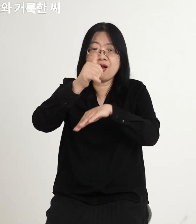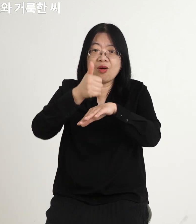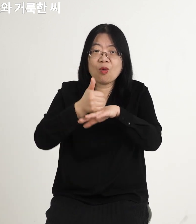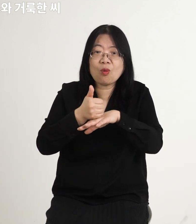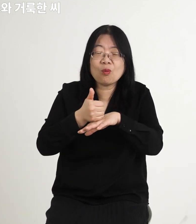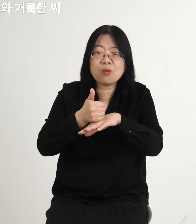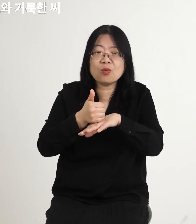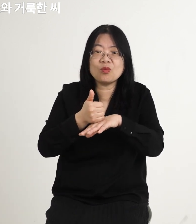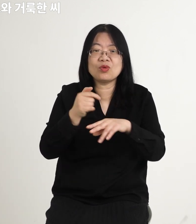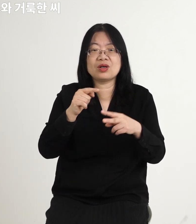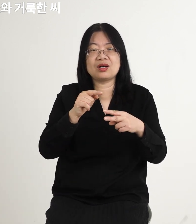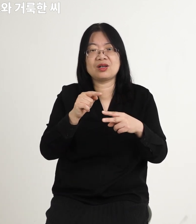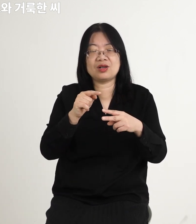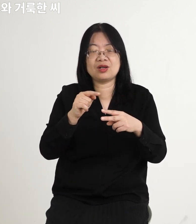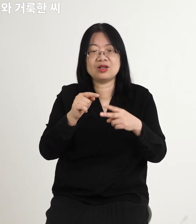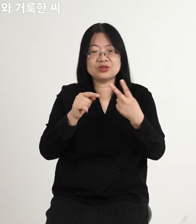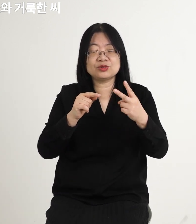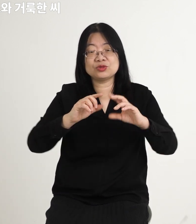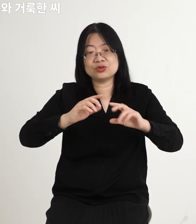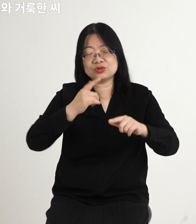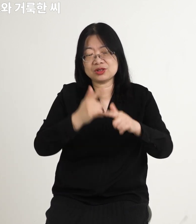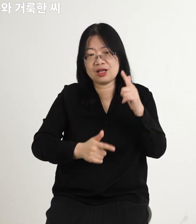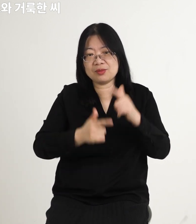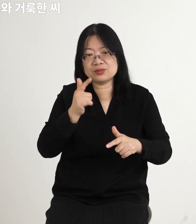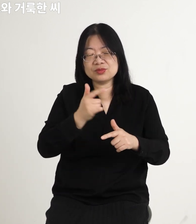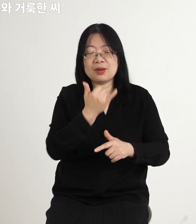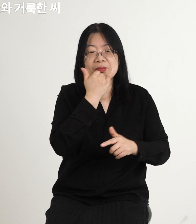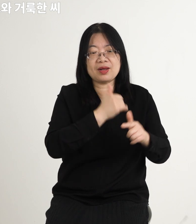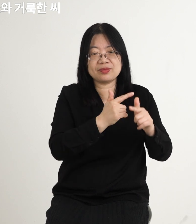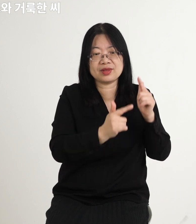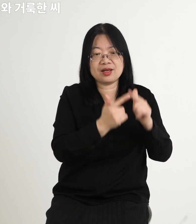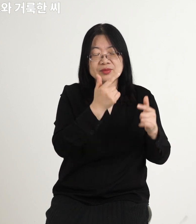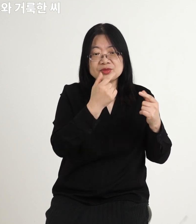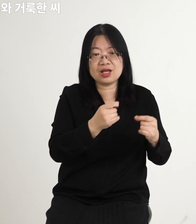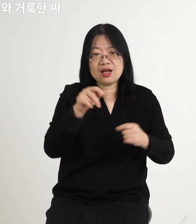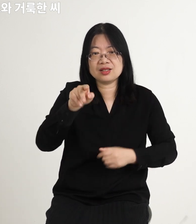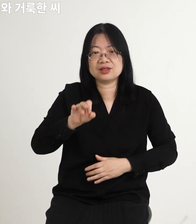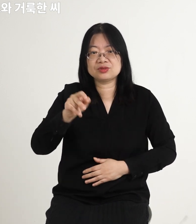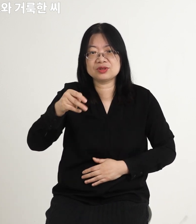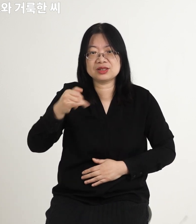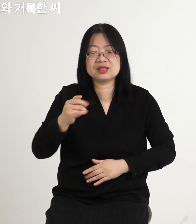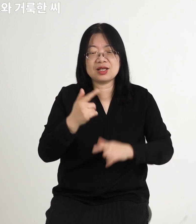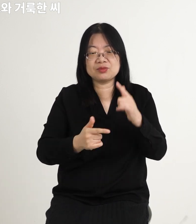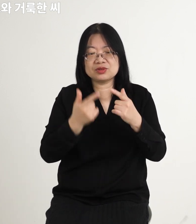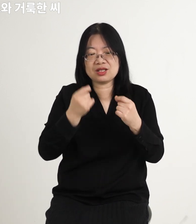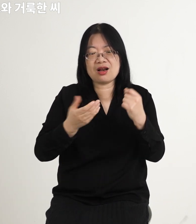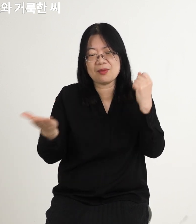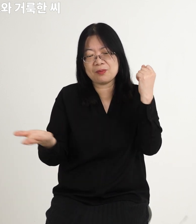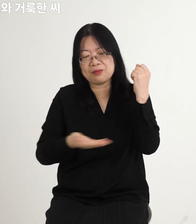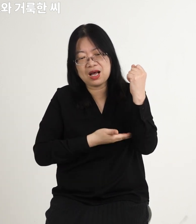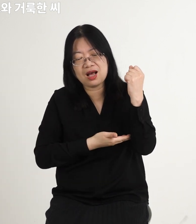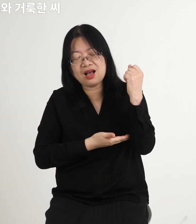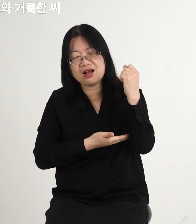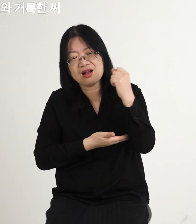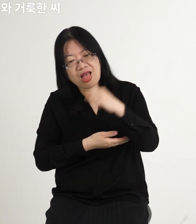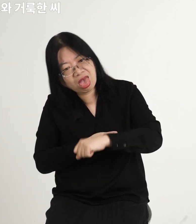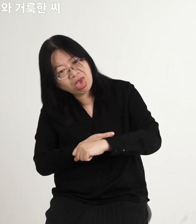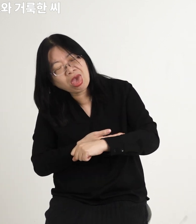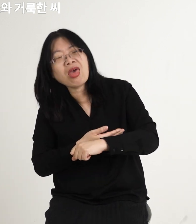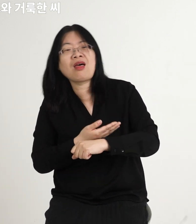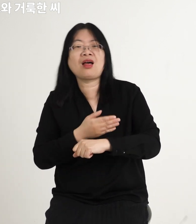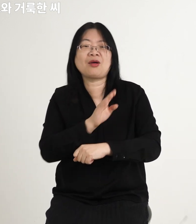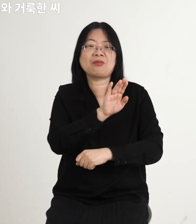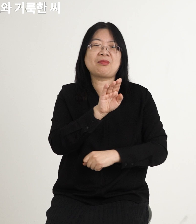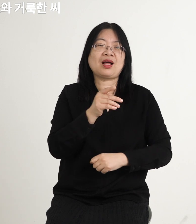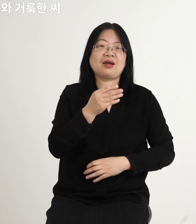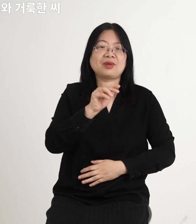결국은 두 나무는 밤나무처럼 상수리나무처럼 배임을 당해서 아수르로